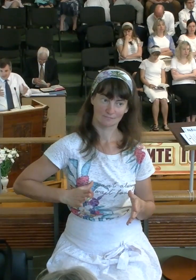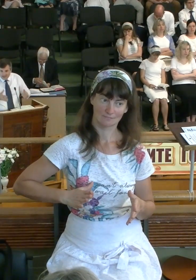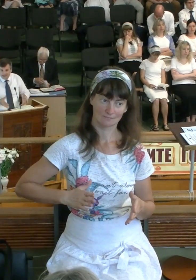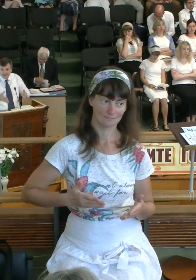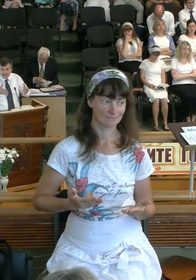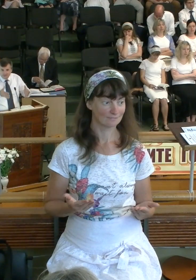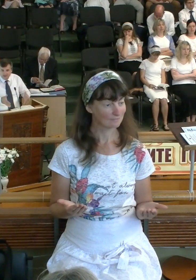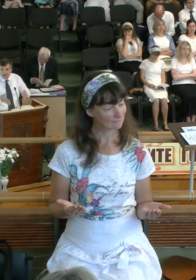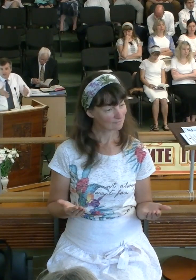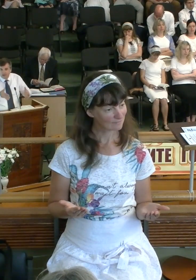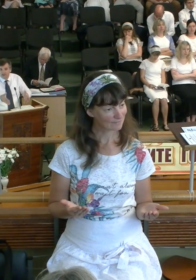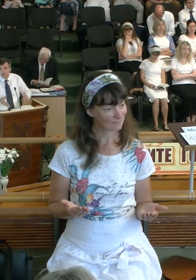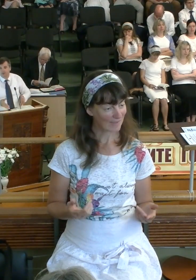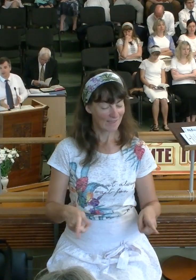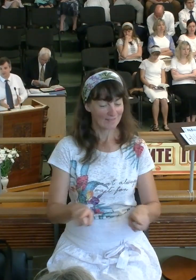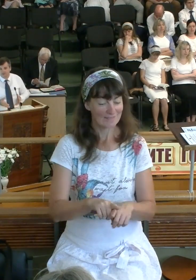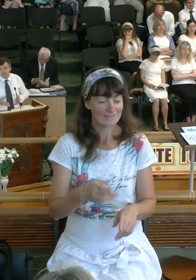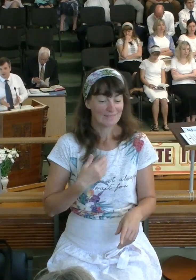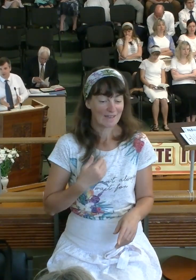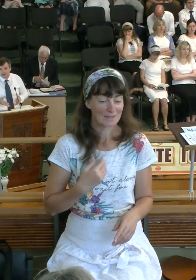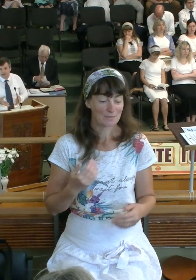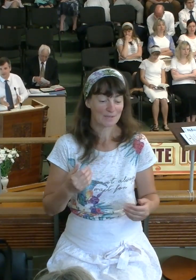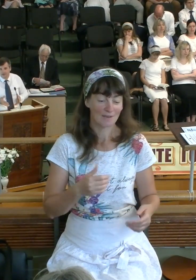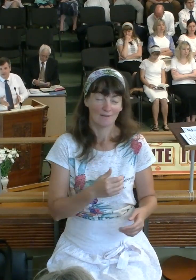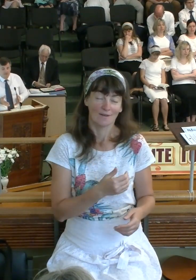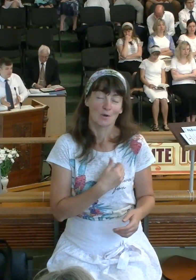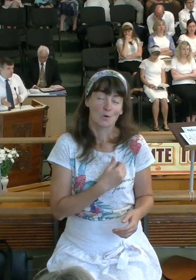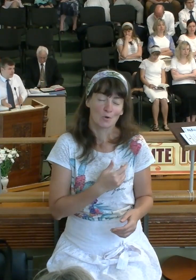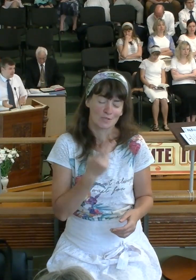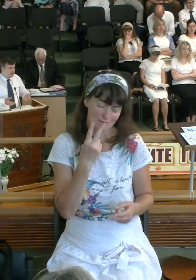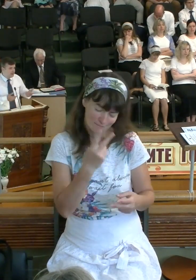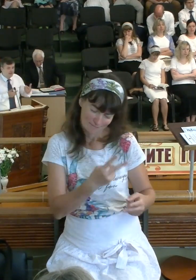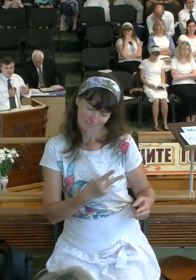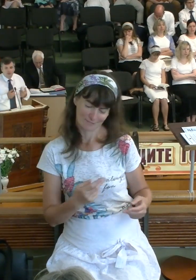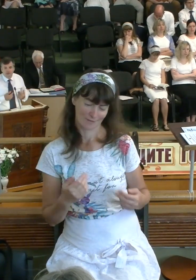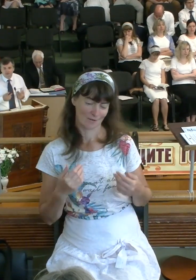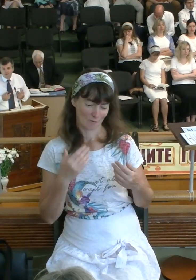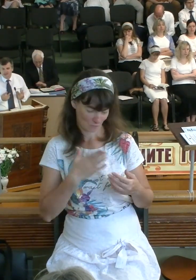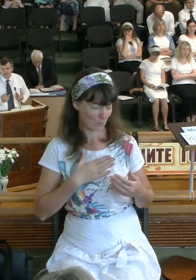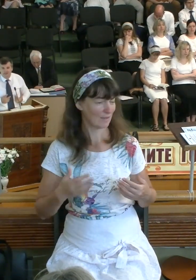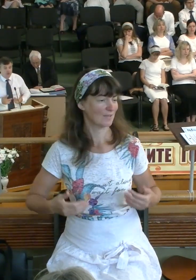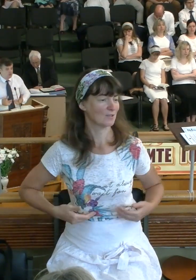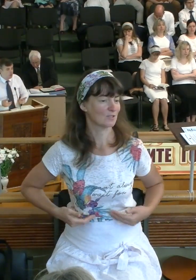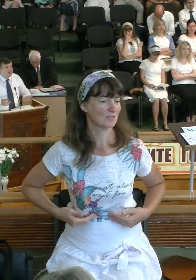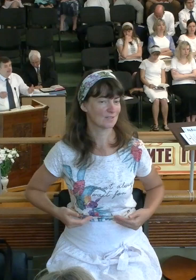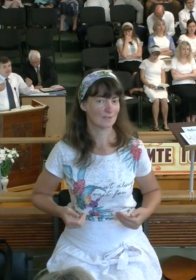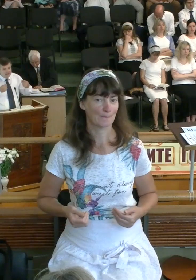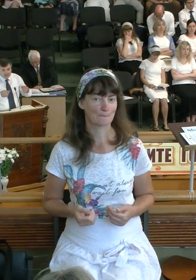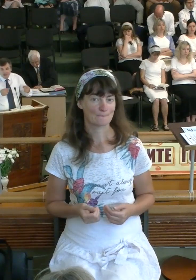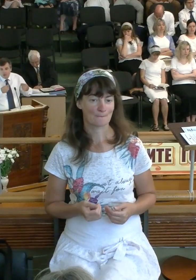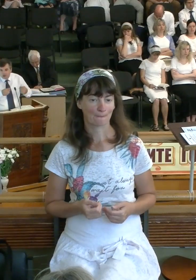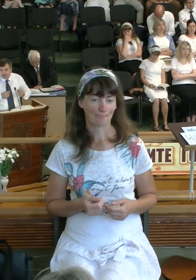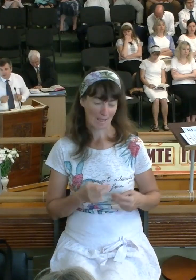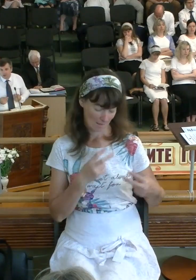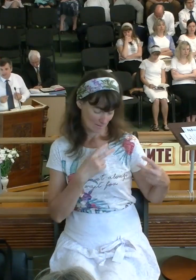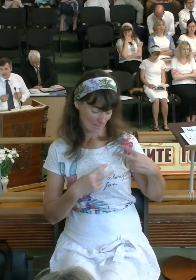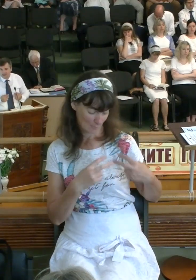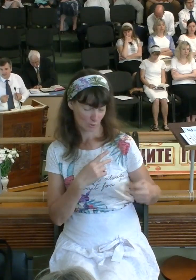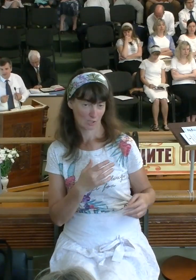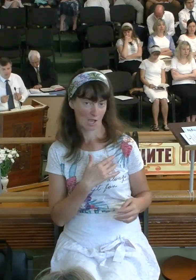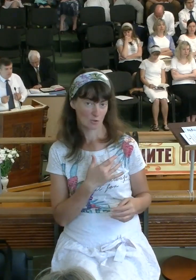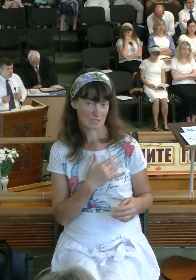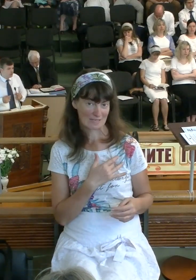знаете, как бы хотелось видеть вот эти вот плоды в своей жизни. Возможно, заглядывая внутрь своего сердца. Почему так не хочется